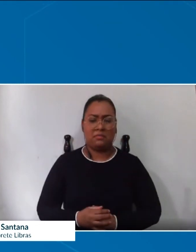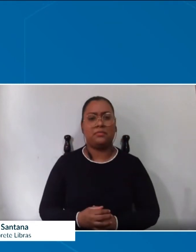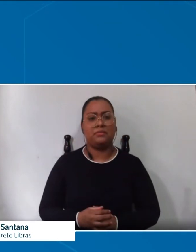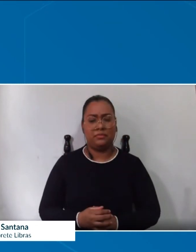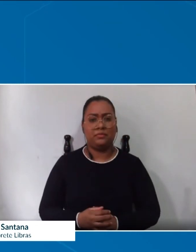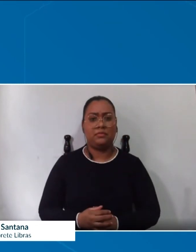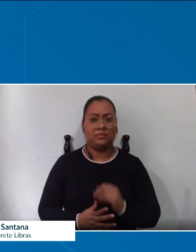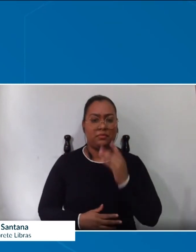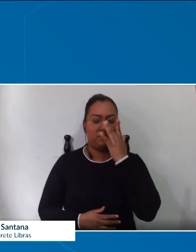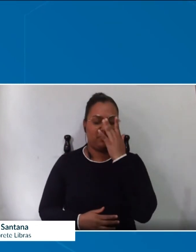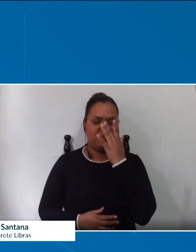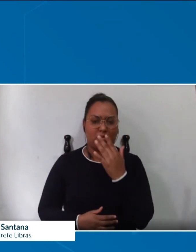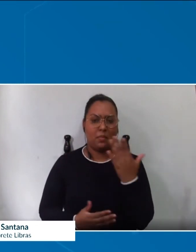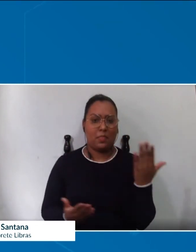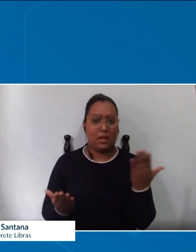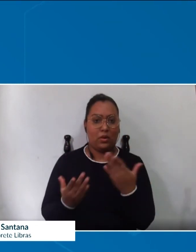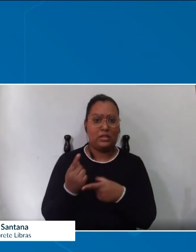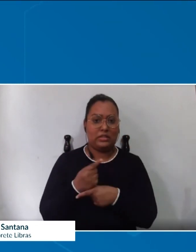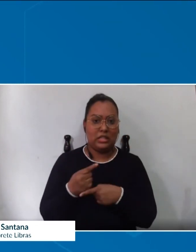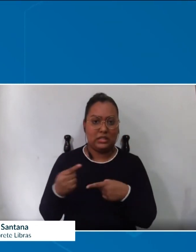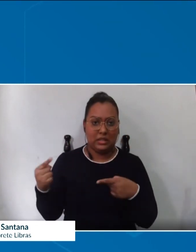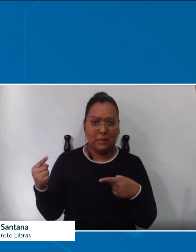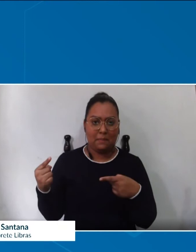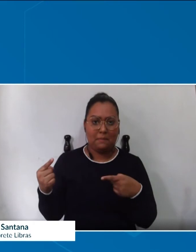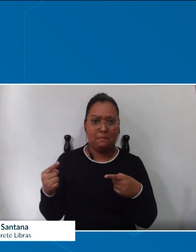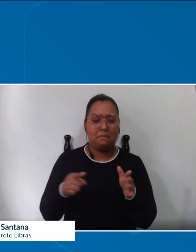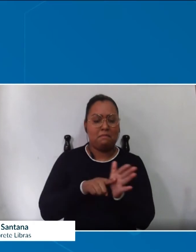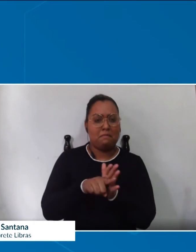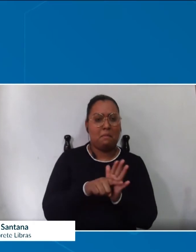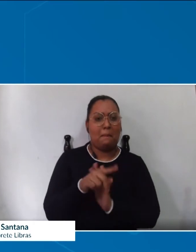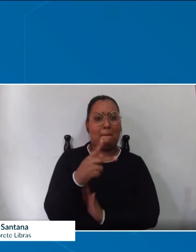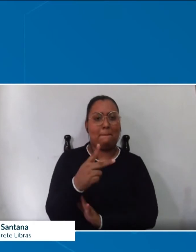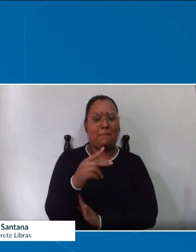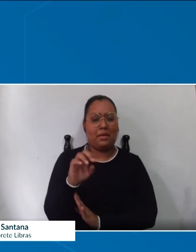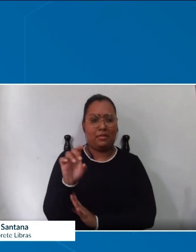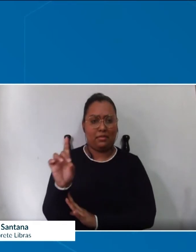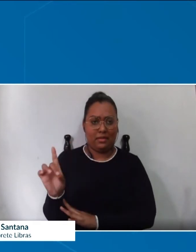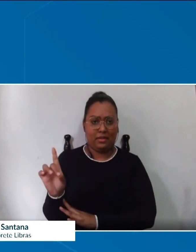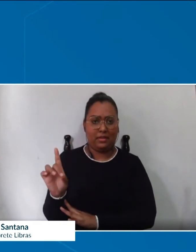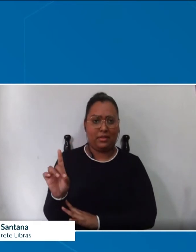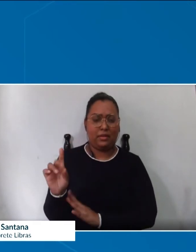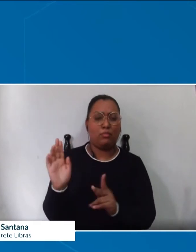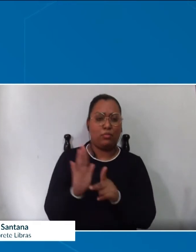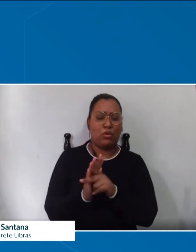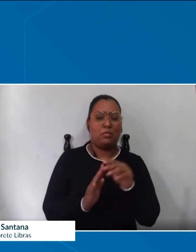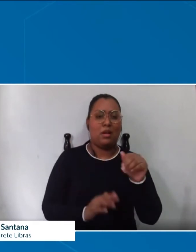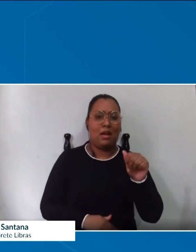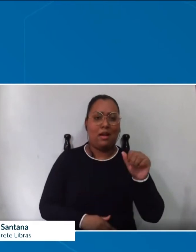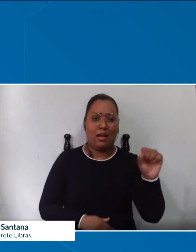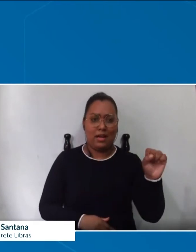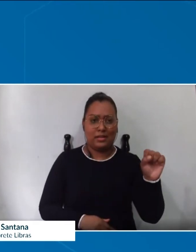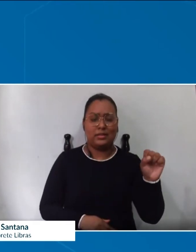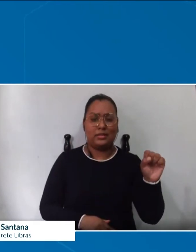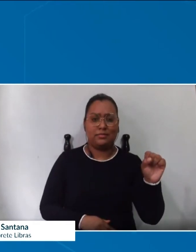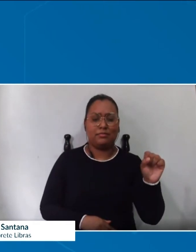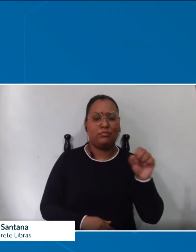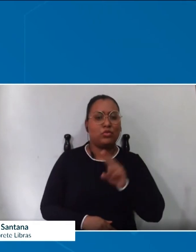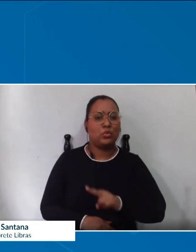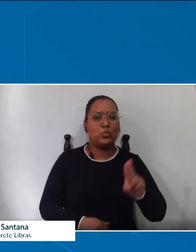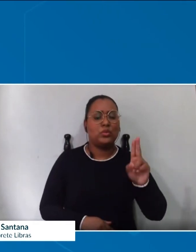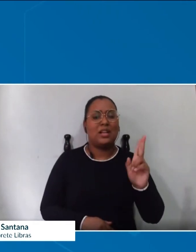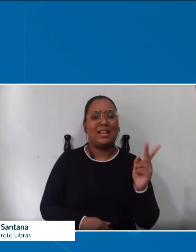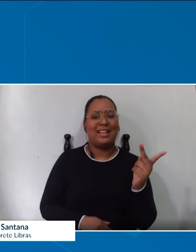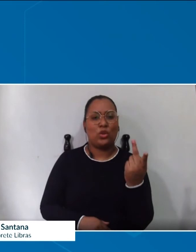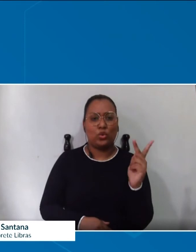A gente encerrou essa semana um projeto de P&D que foi da AES, que foi a utilização de